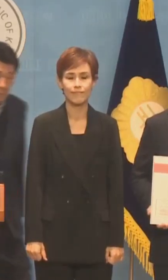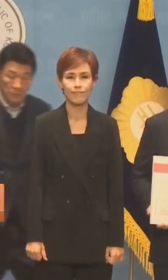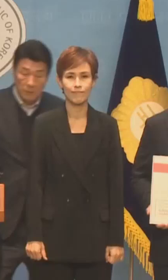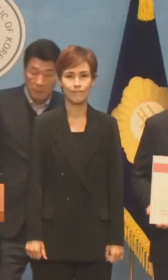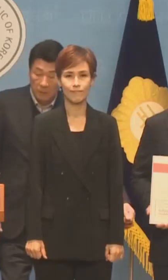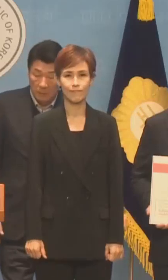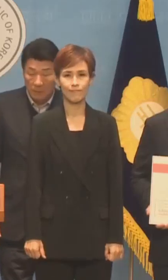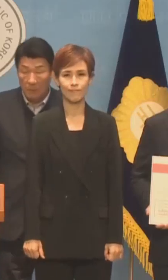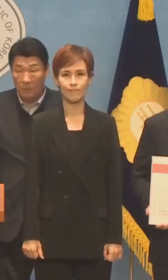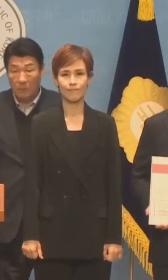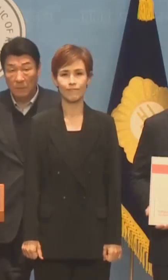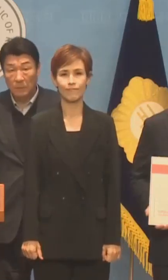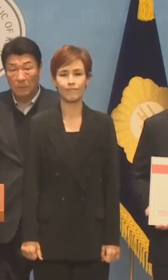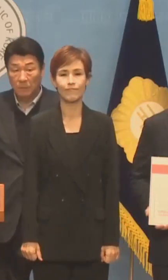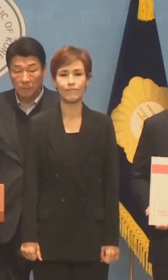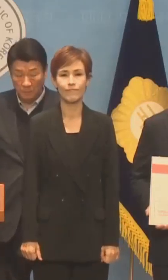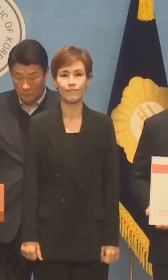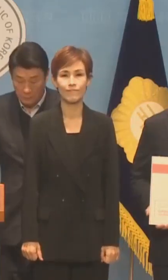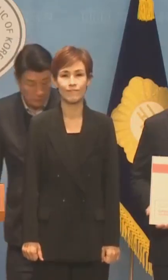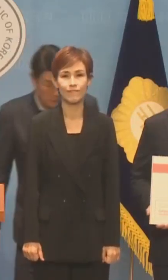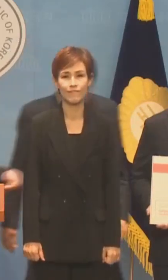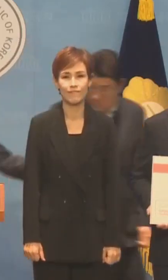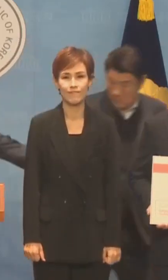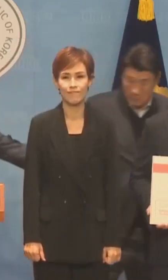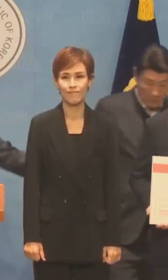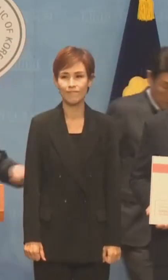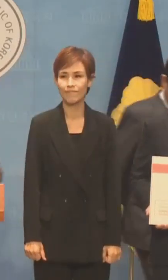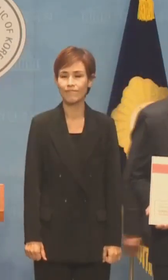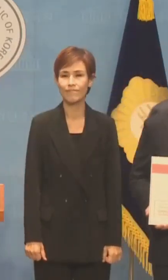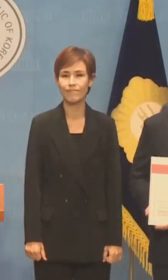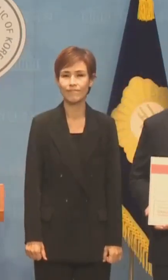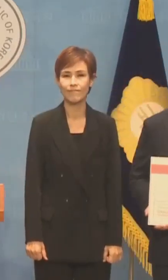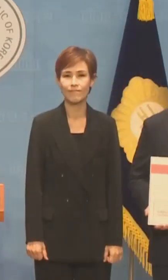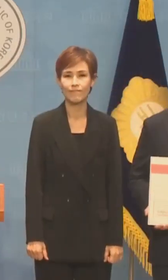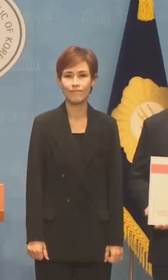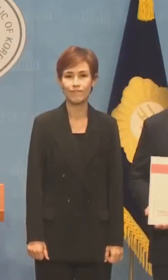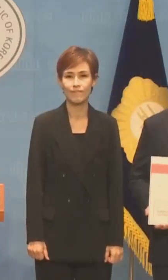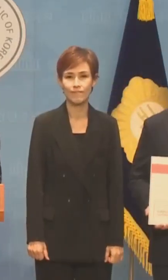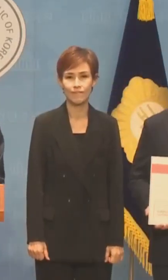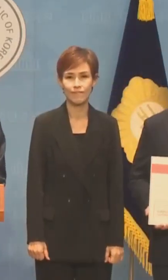여기다 푸시고. 아니 옆으로 가시자고.